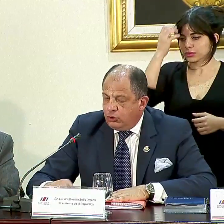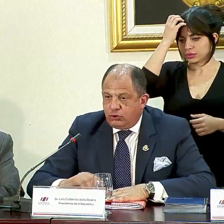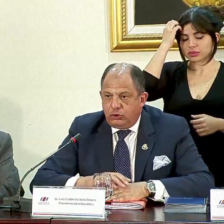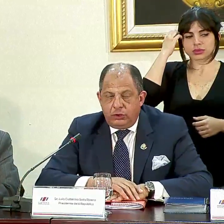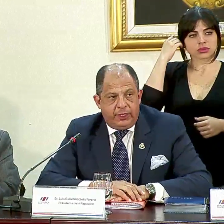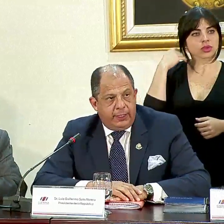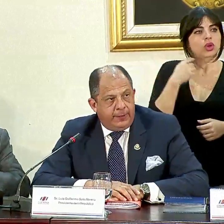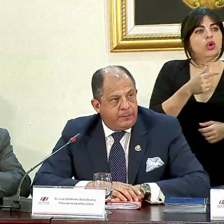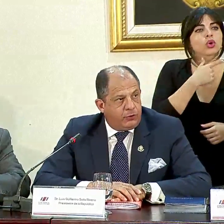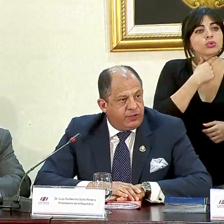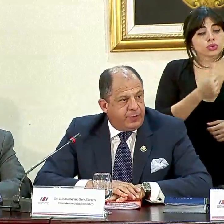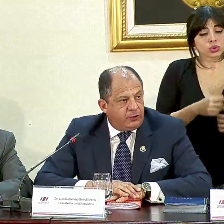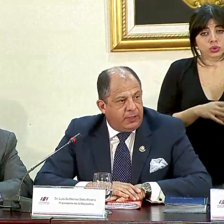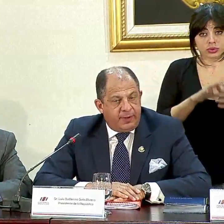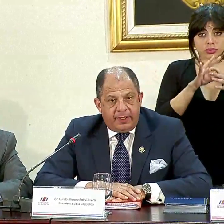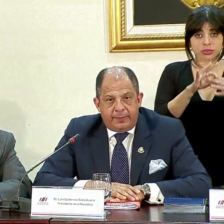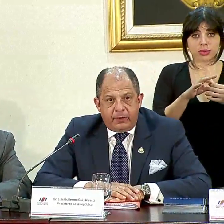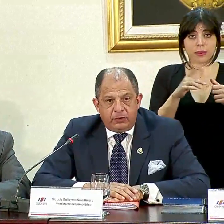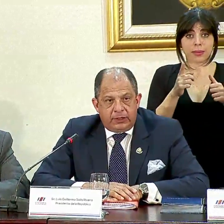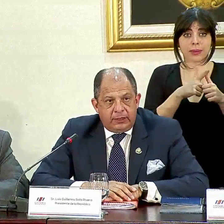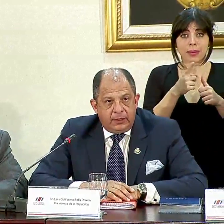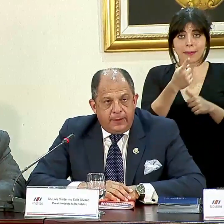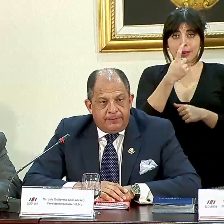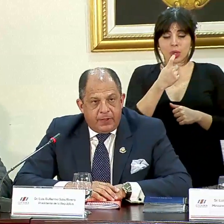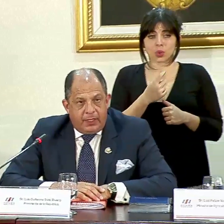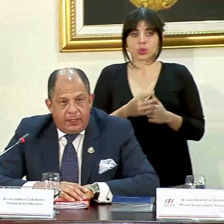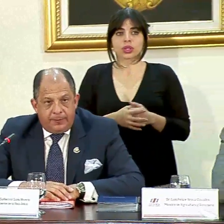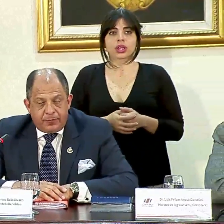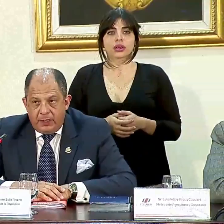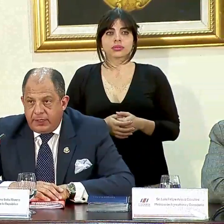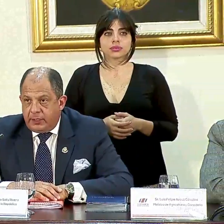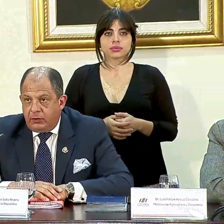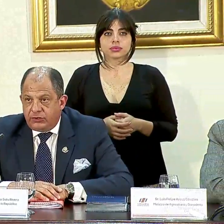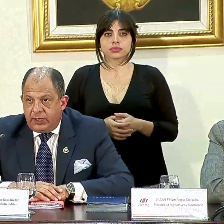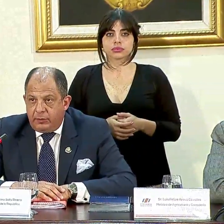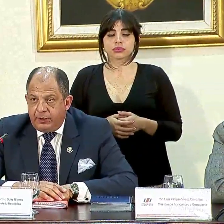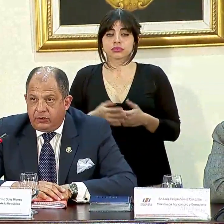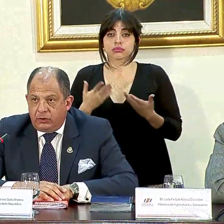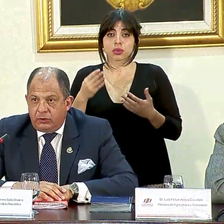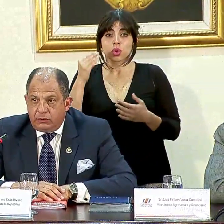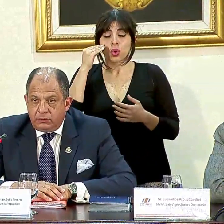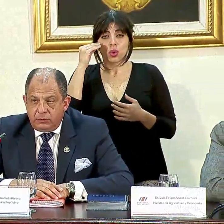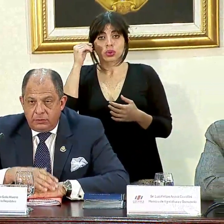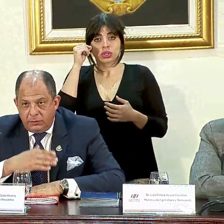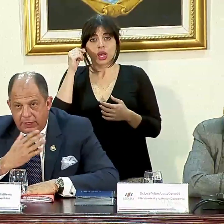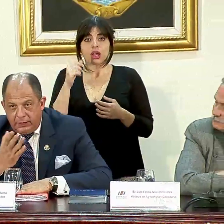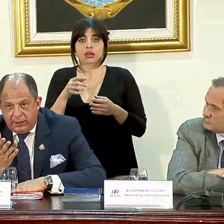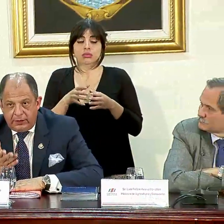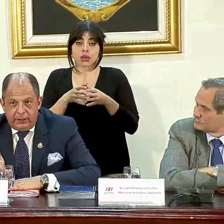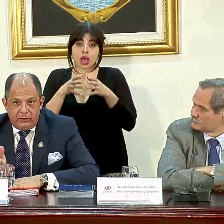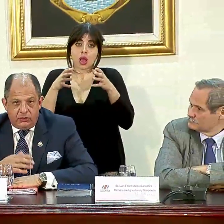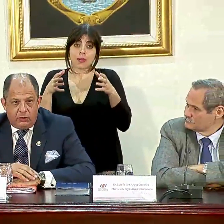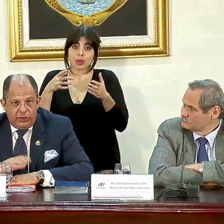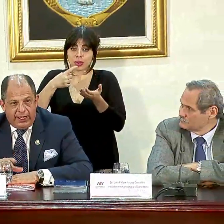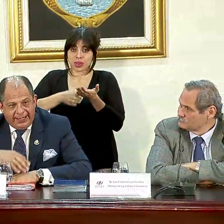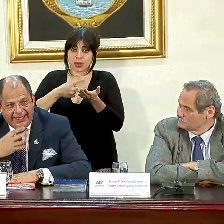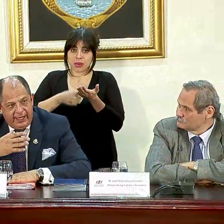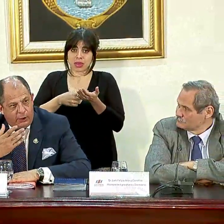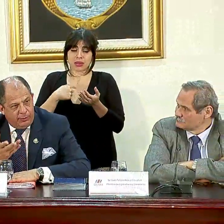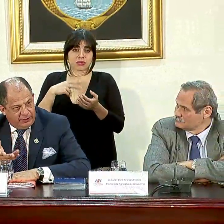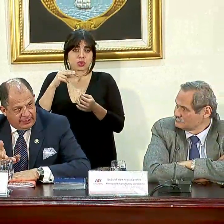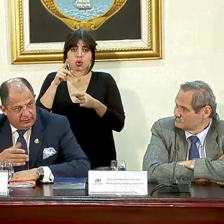Con mucho gusto. Con respecto a la primera pregunta, ya que don Óscar aumentó el debate, yo no lo